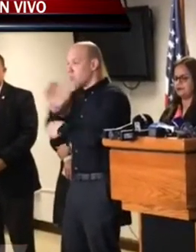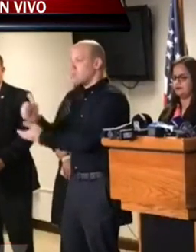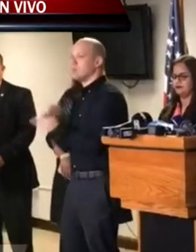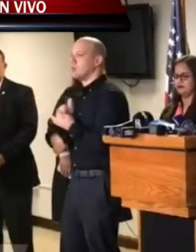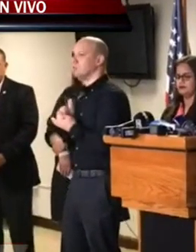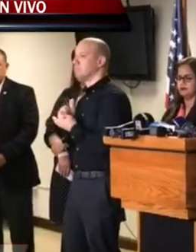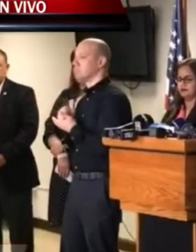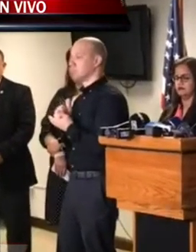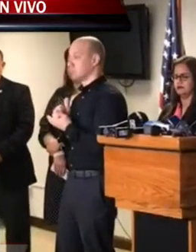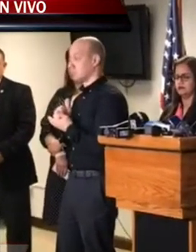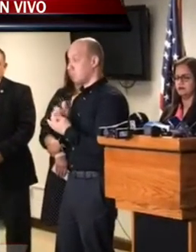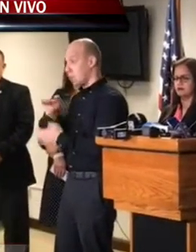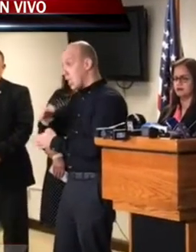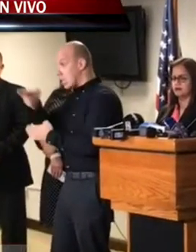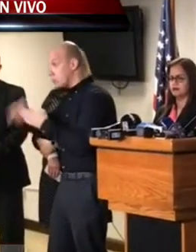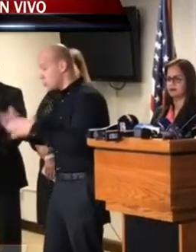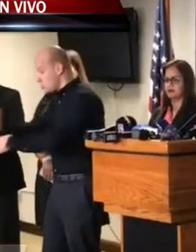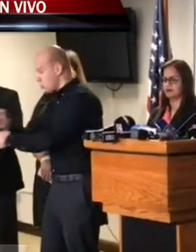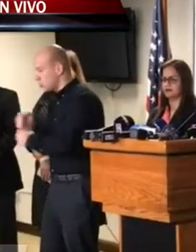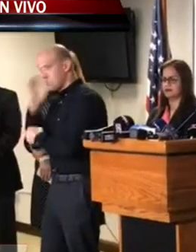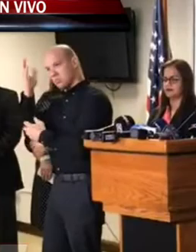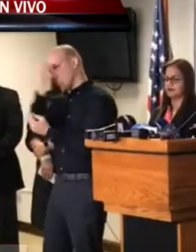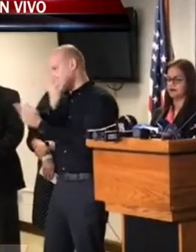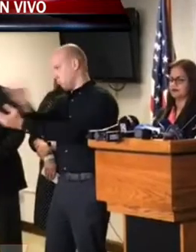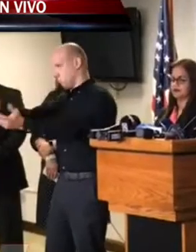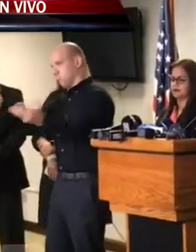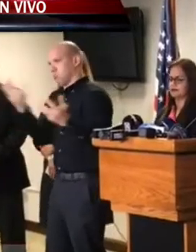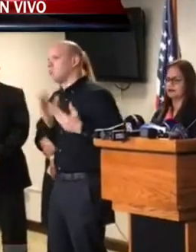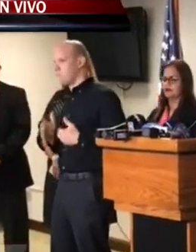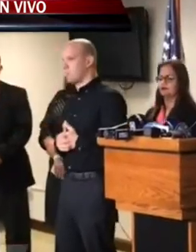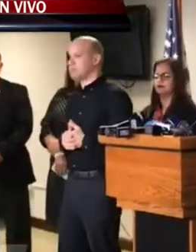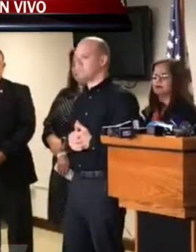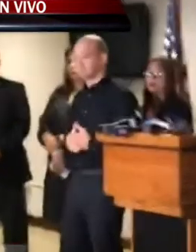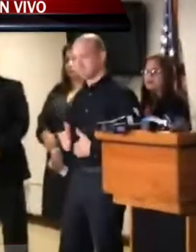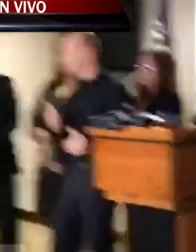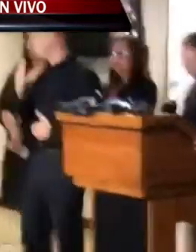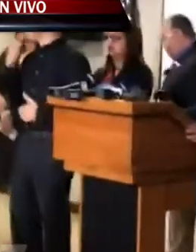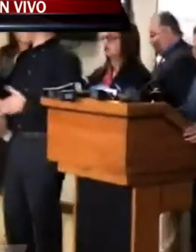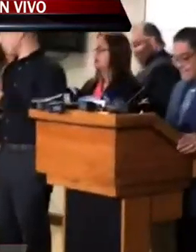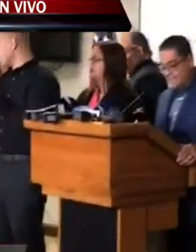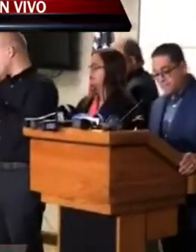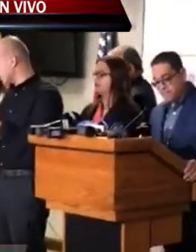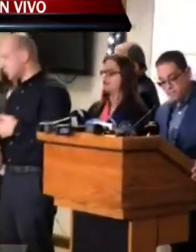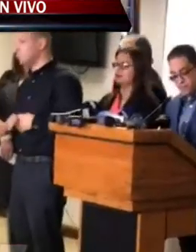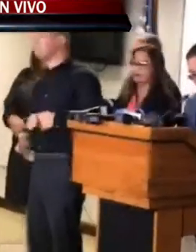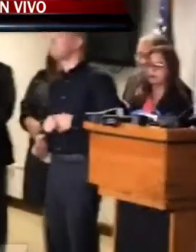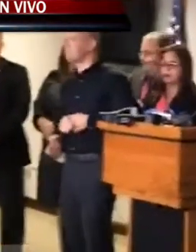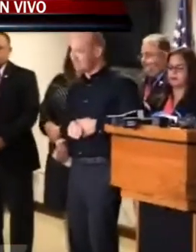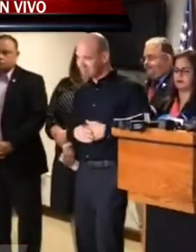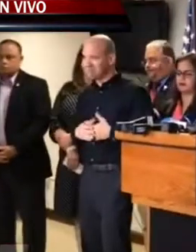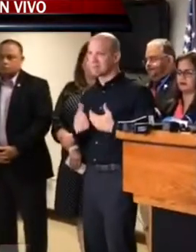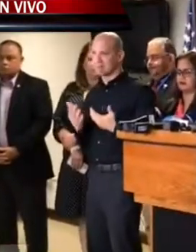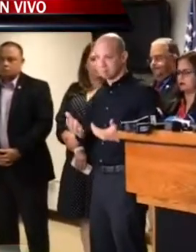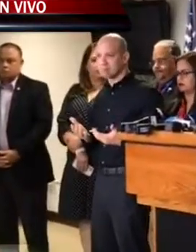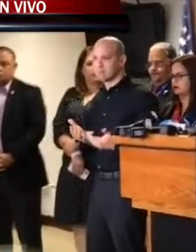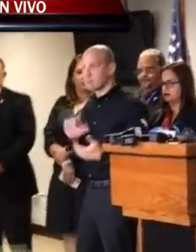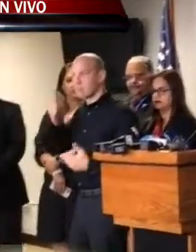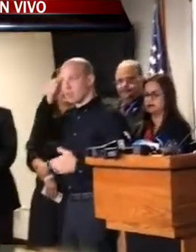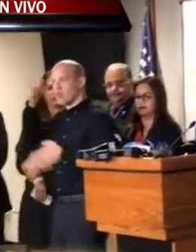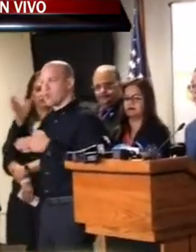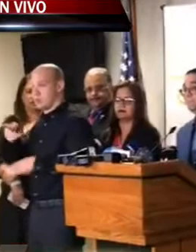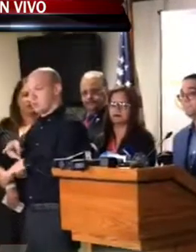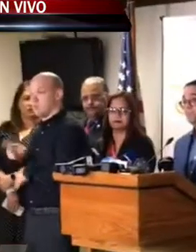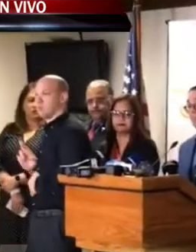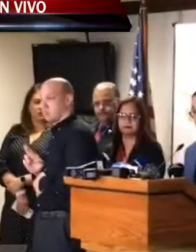resultados de estos pacientes, pues los vamos a hacer públicos. Muchas gracias, secretario. Asimismo, el gobierno de Puerto